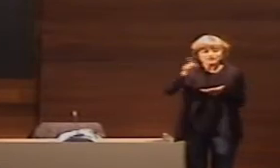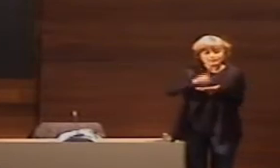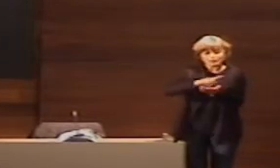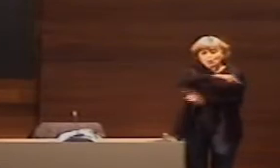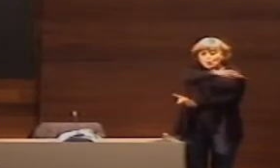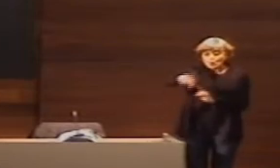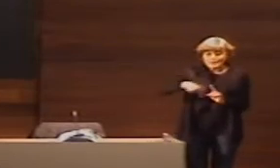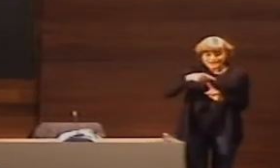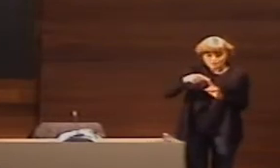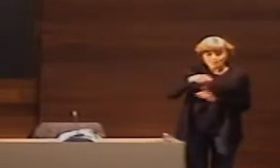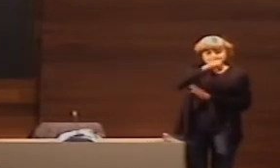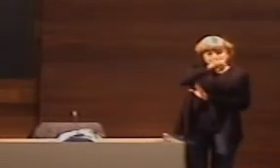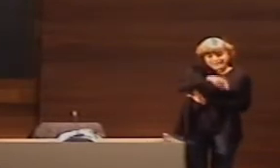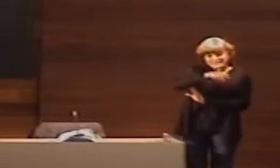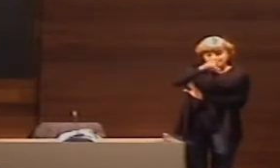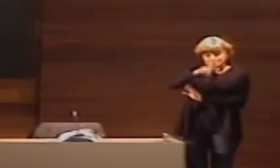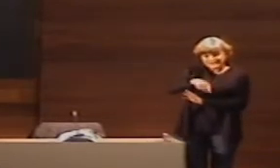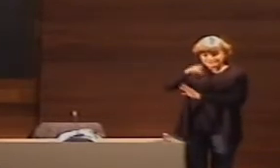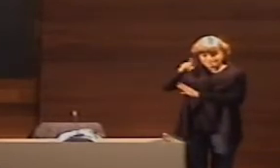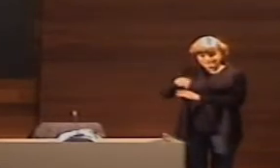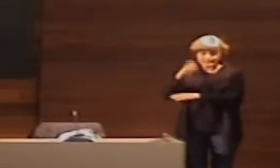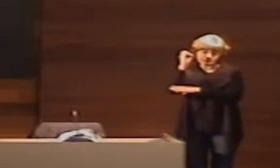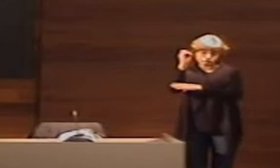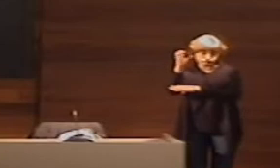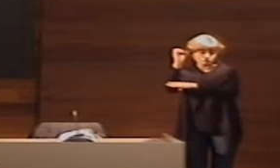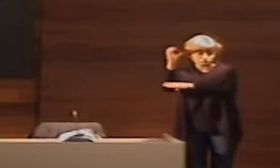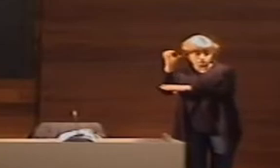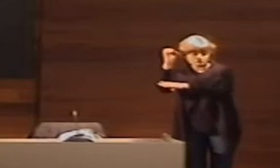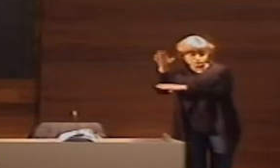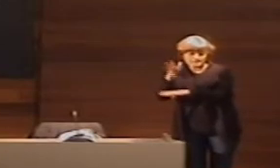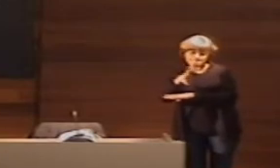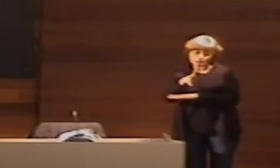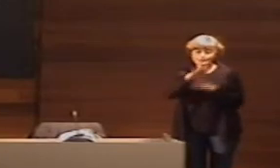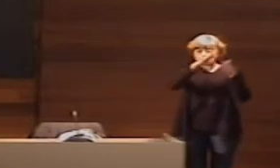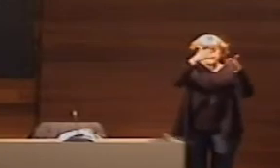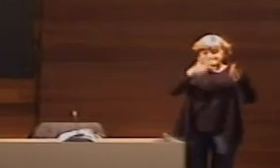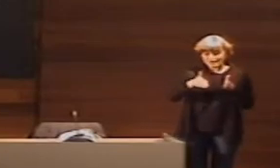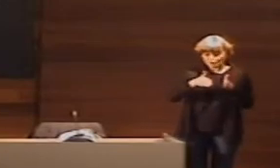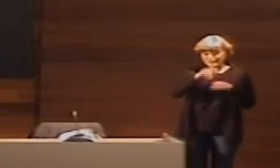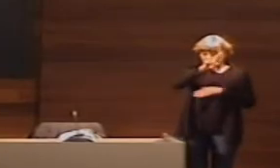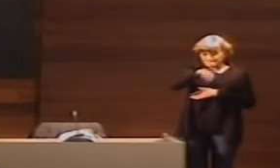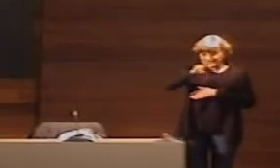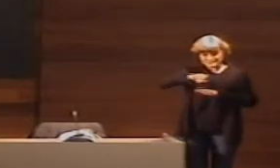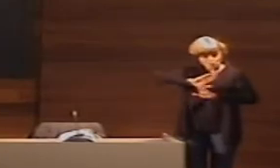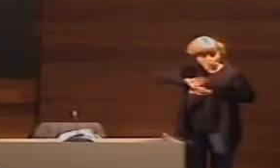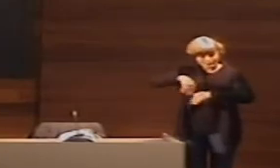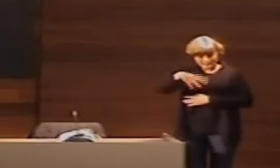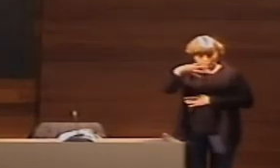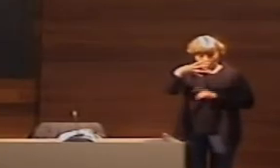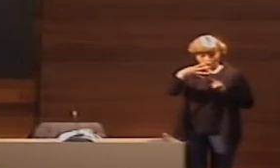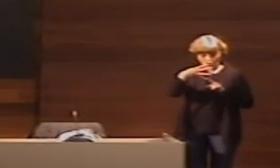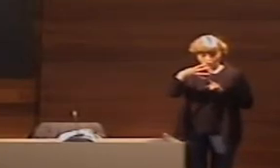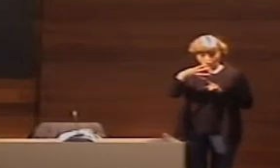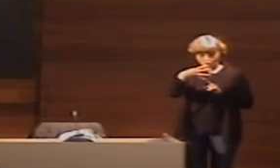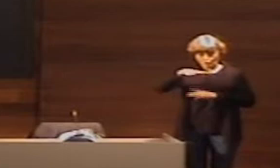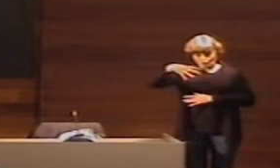iremos proponiendo mensualmente en esta cita que hay en el último miércoles, más o menos, proponiendo temas que tienen que ver con el cambio climático, que tienen que